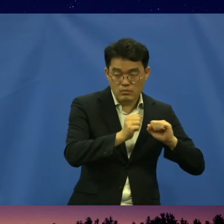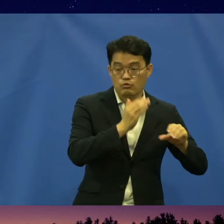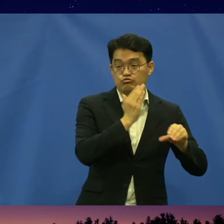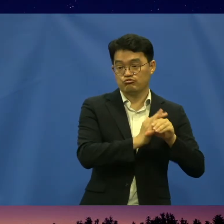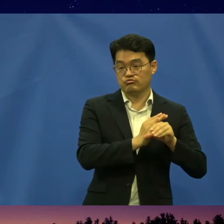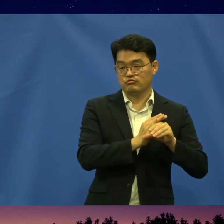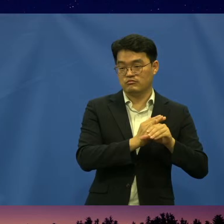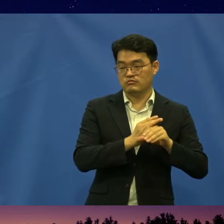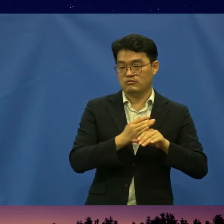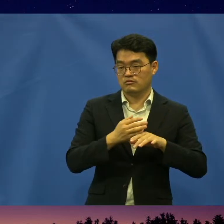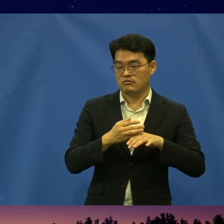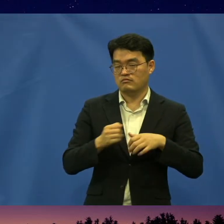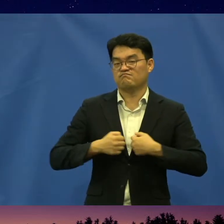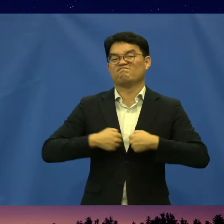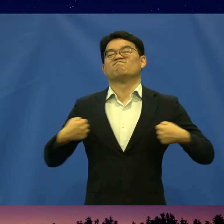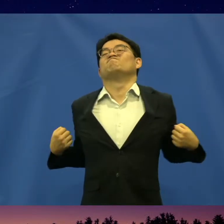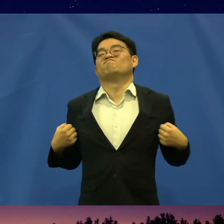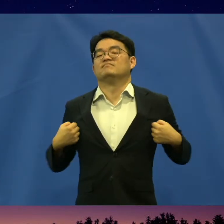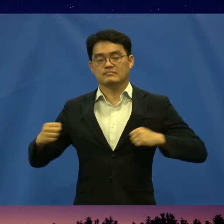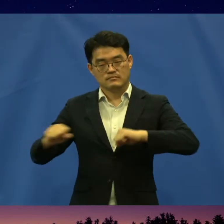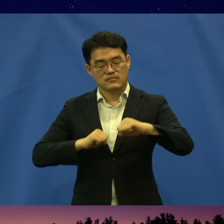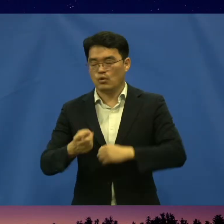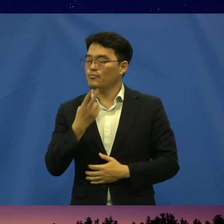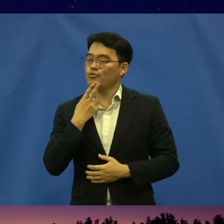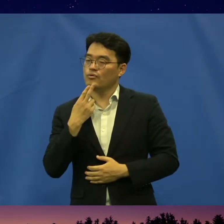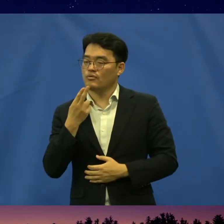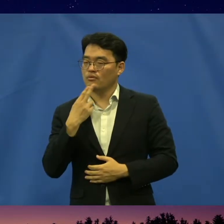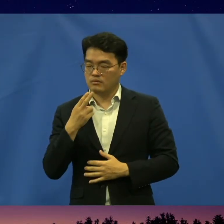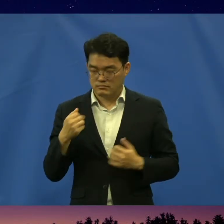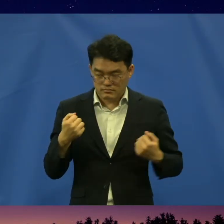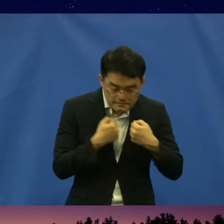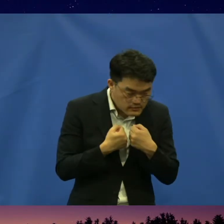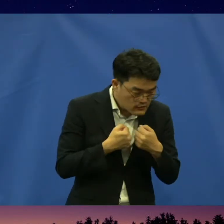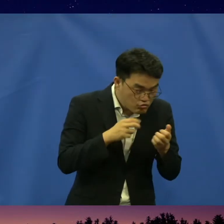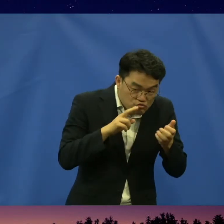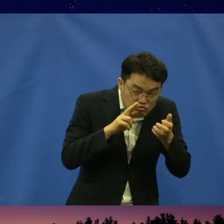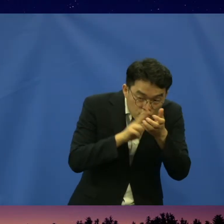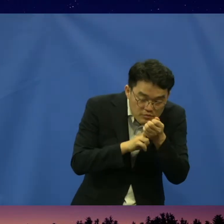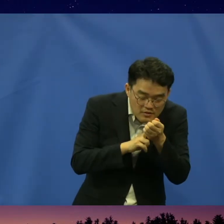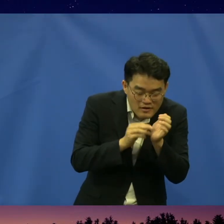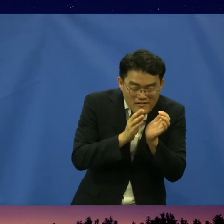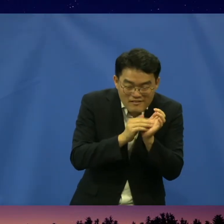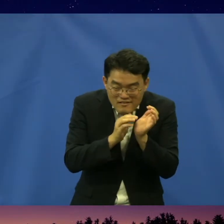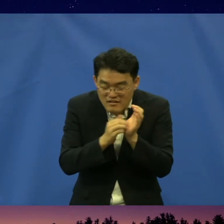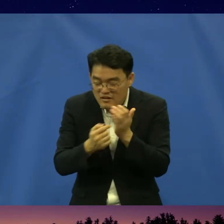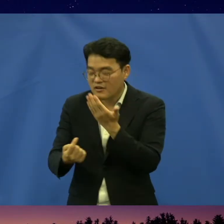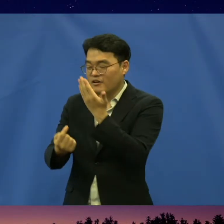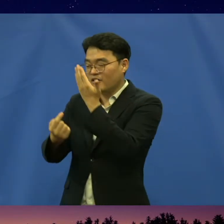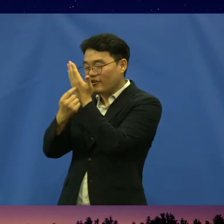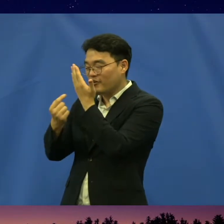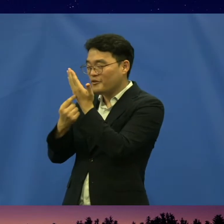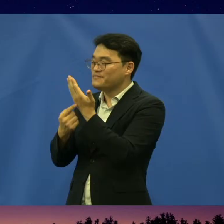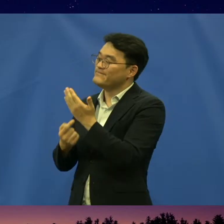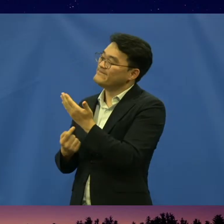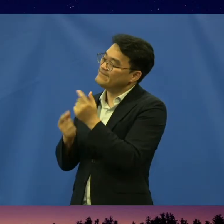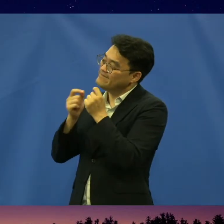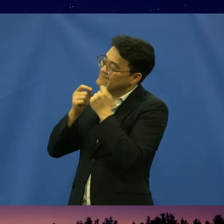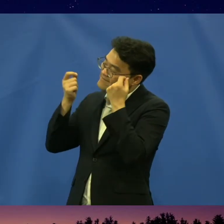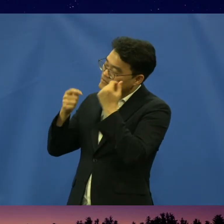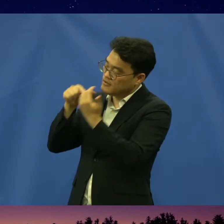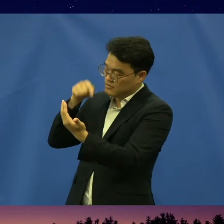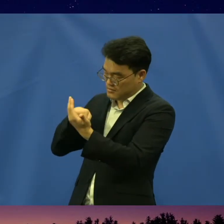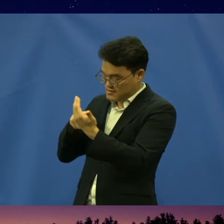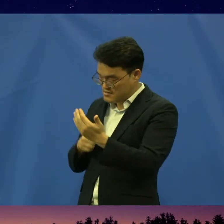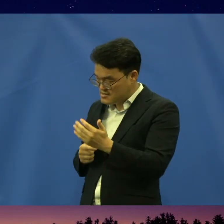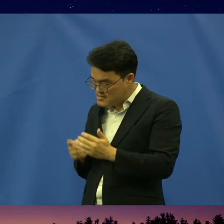대놓고 하는 게 아니에요. 그럼 눈치채죠. 근데 마귀는 매우 은밀하게 활동을 합니다. 표면적으로 잘 안